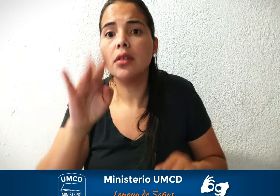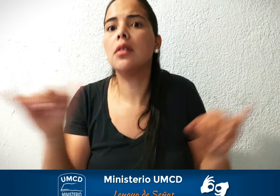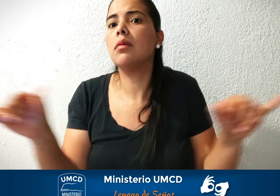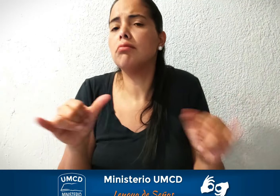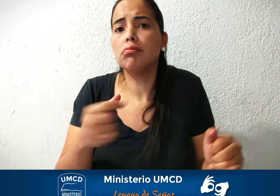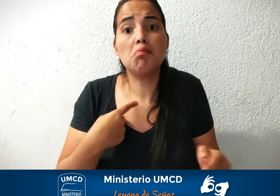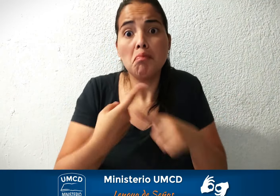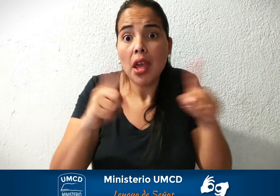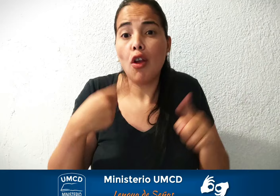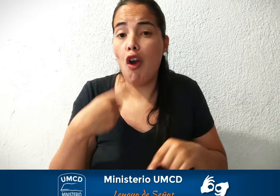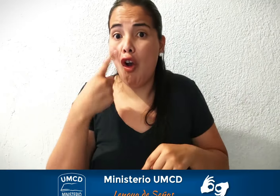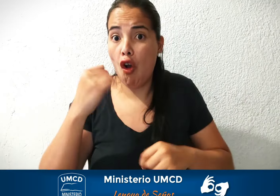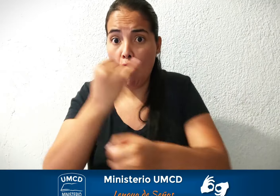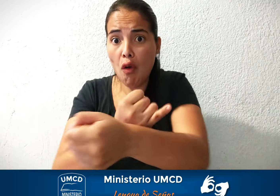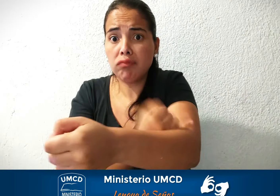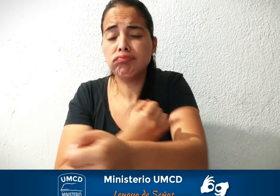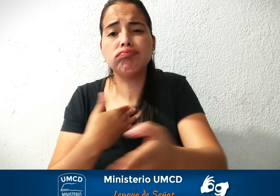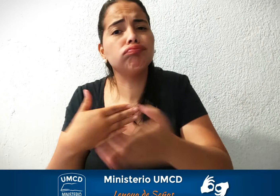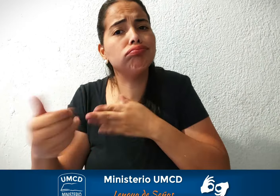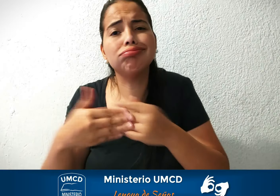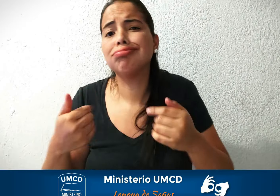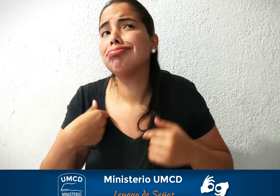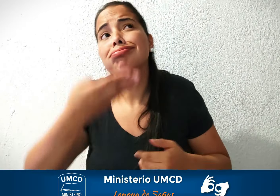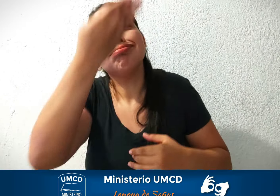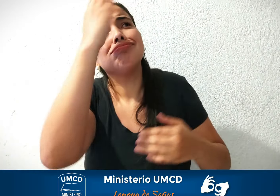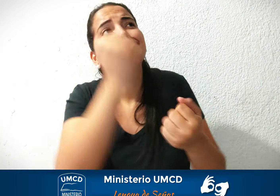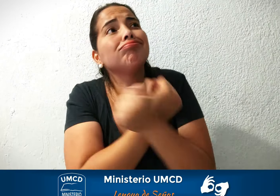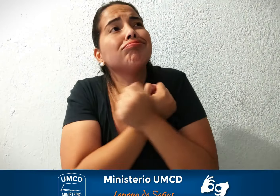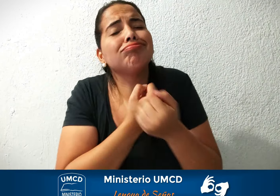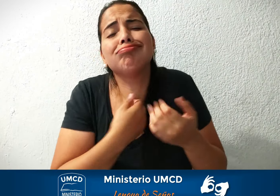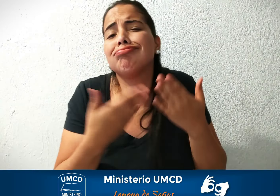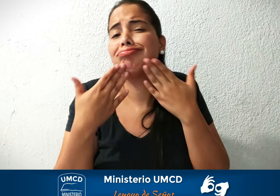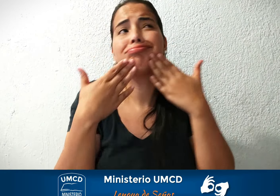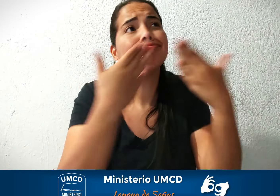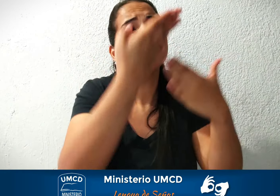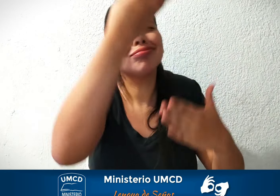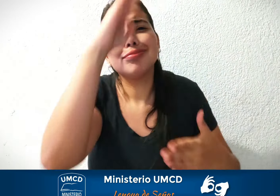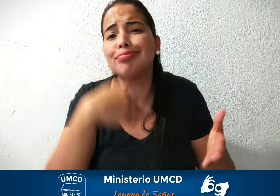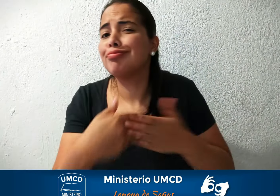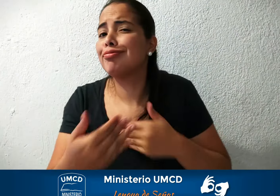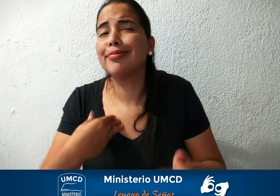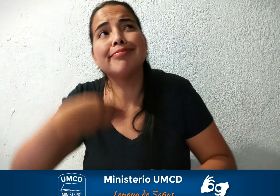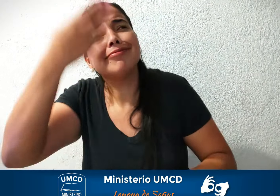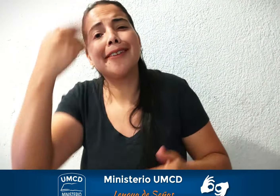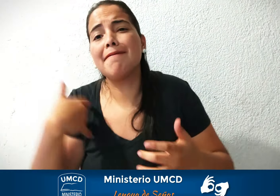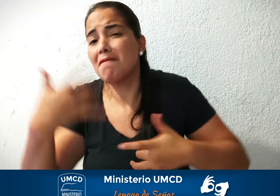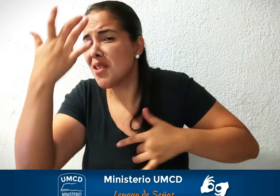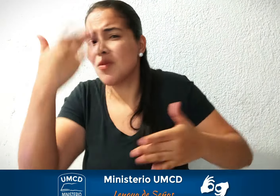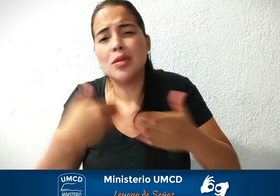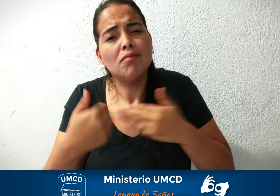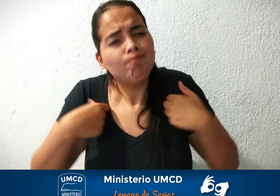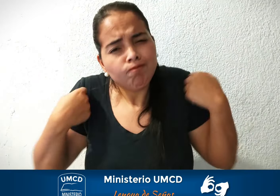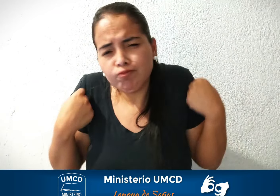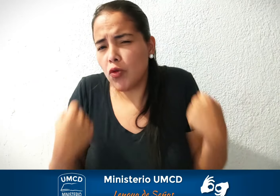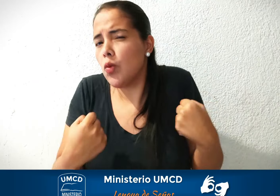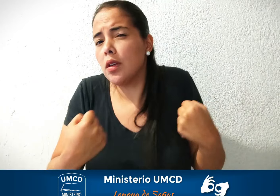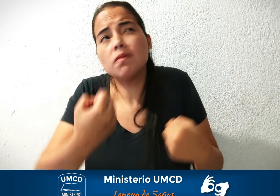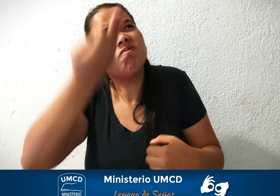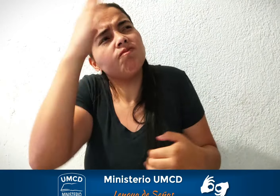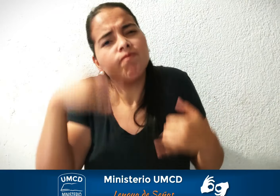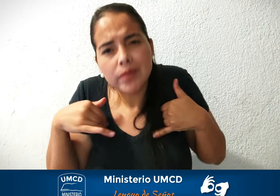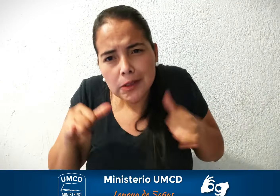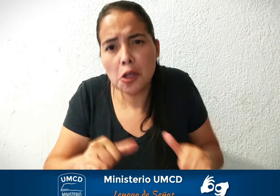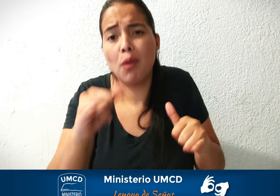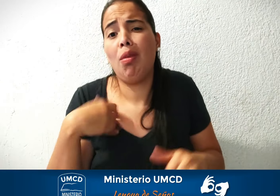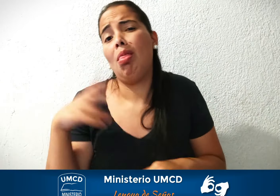se dieron para que se diera gloria a Dios por su poder y por su soberanía en todo lo que